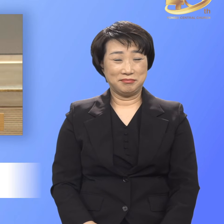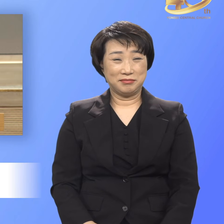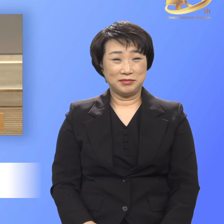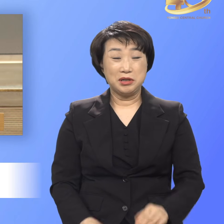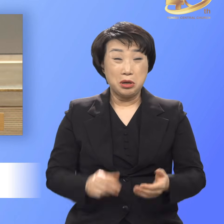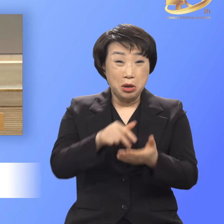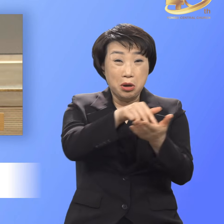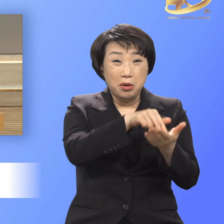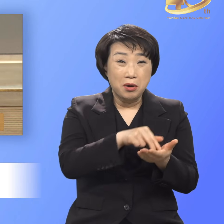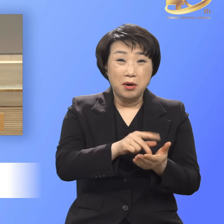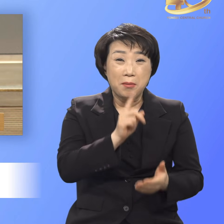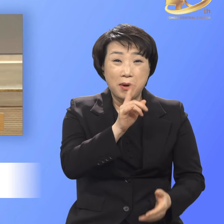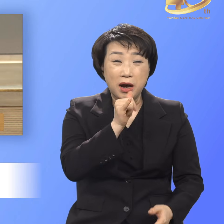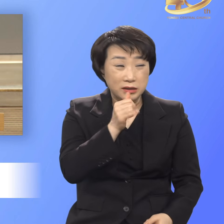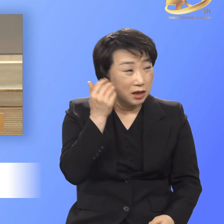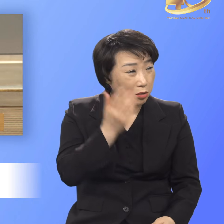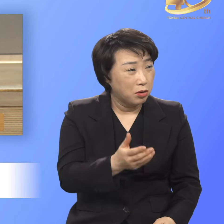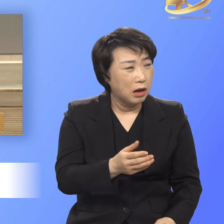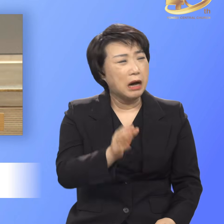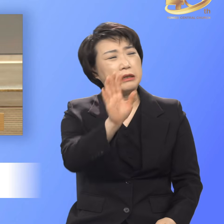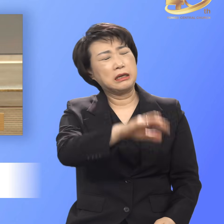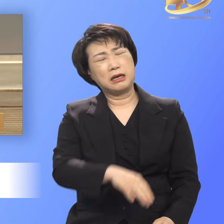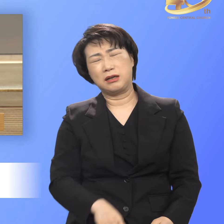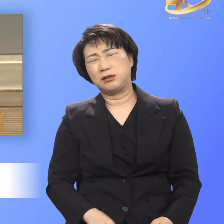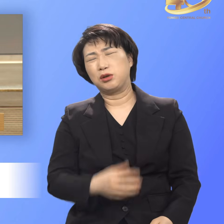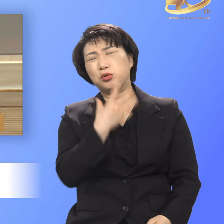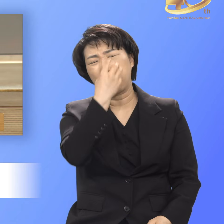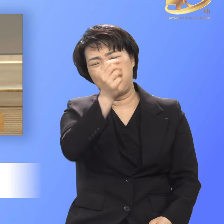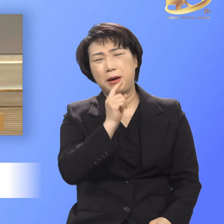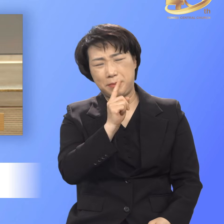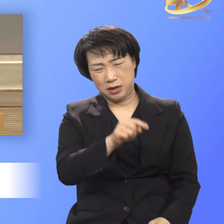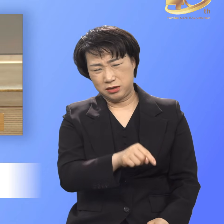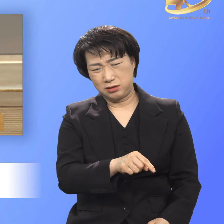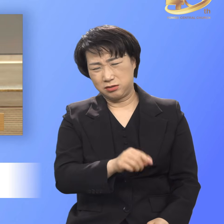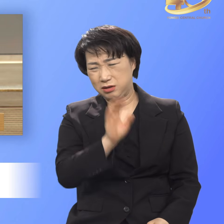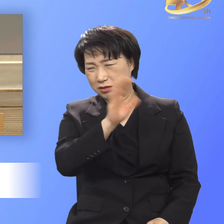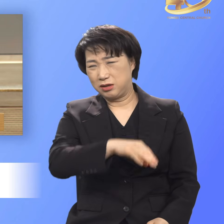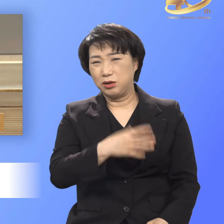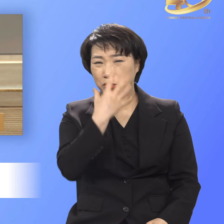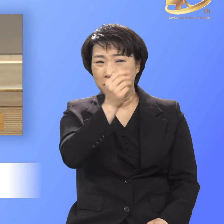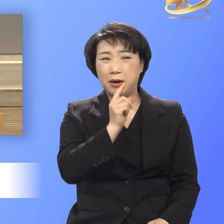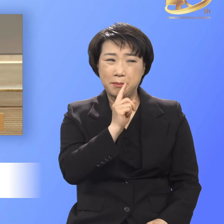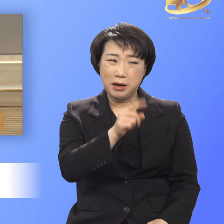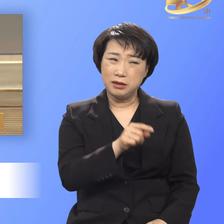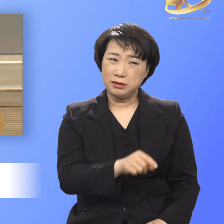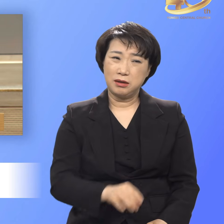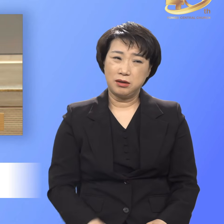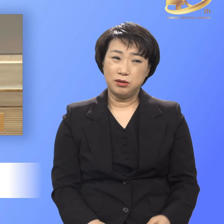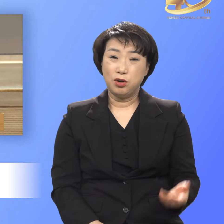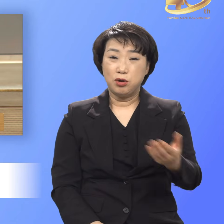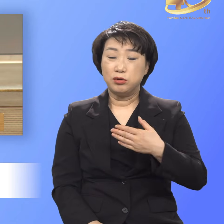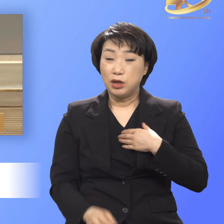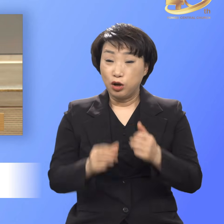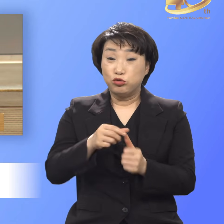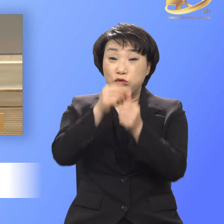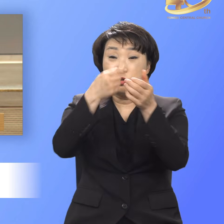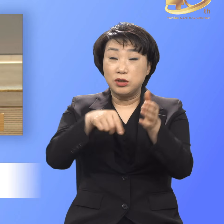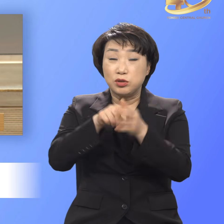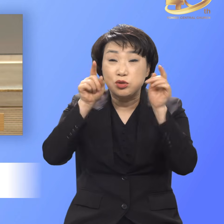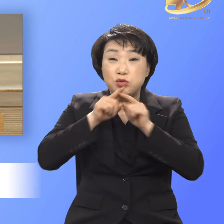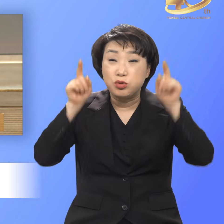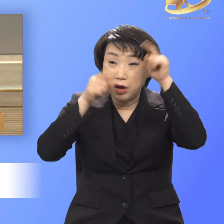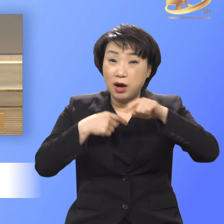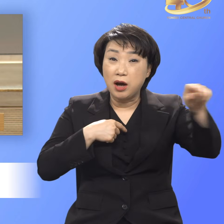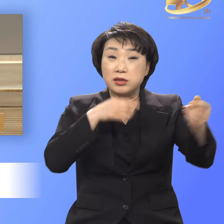그게 외롭다고 말하는 줄 알아요? 교만한 소리예요. 교만한 소리. 어떻게 나를 위해서 지옥 가지